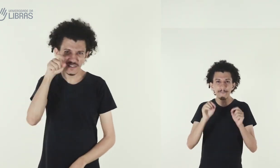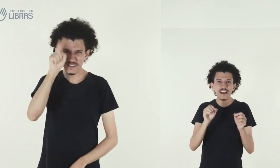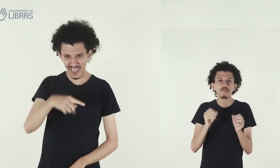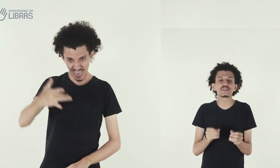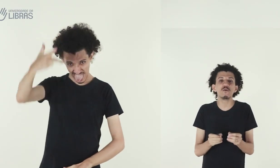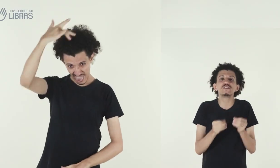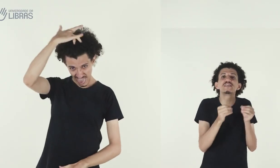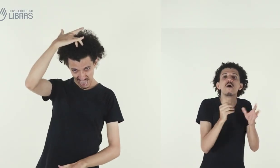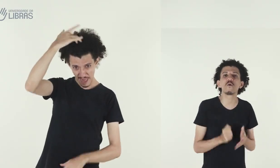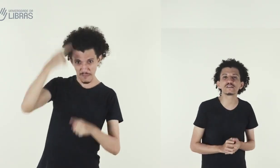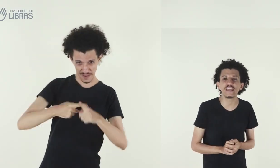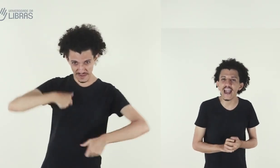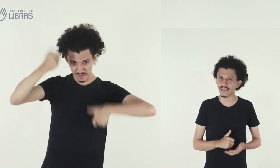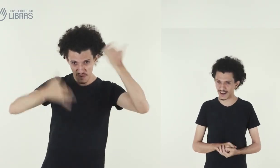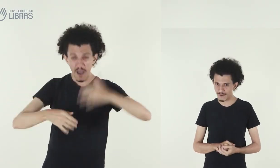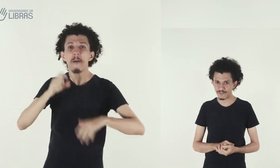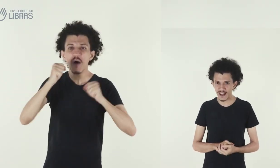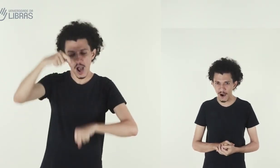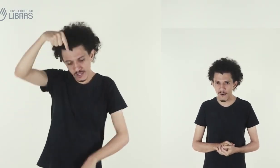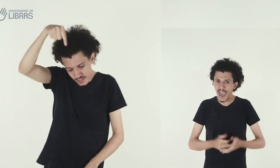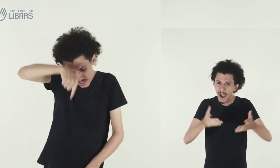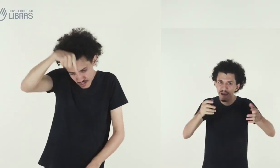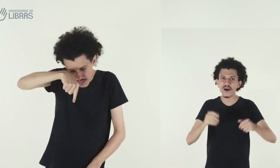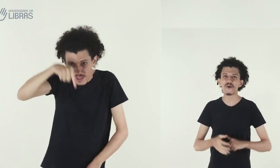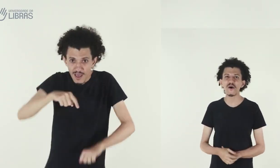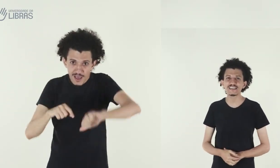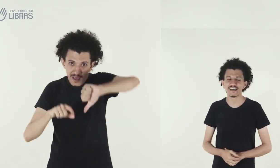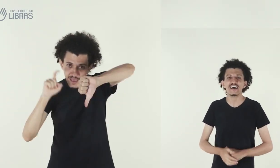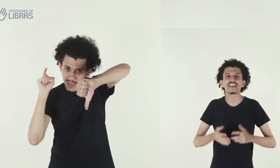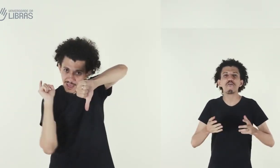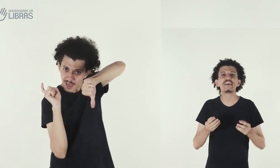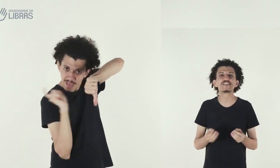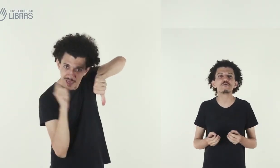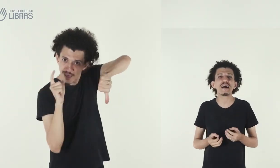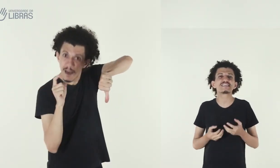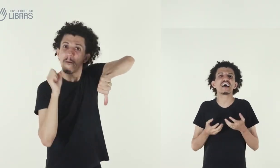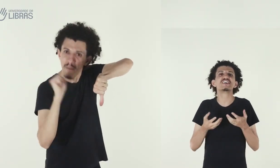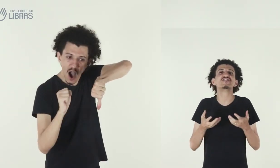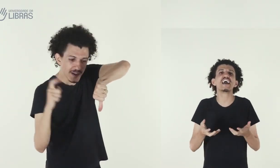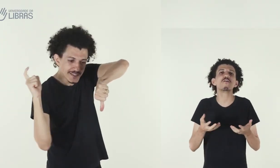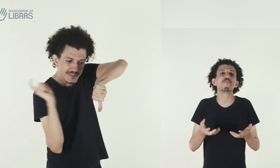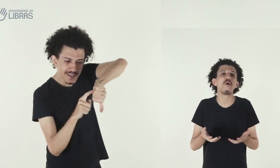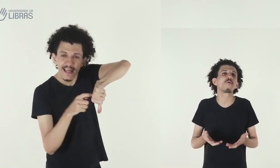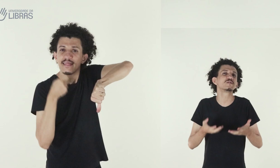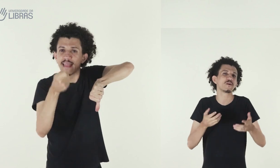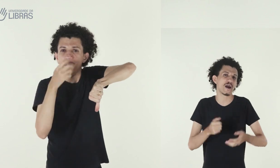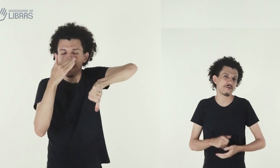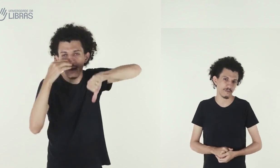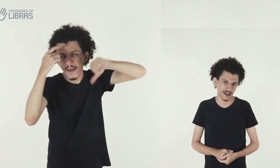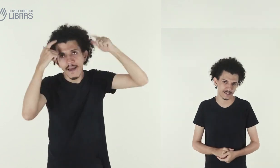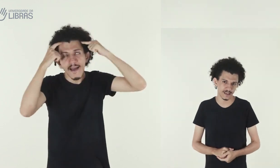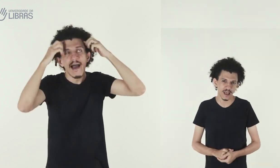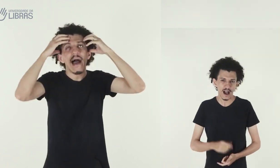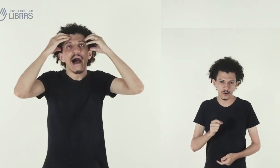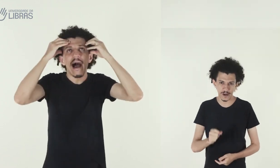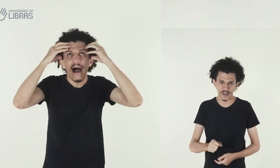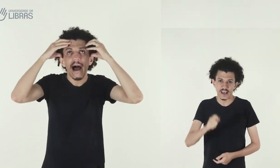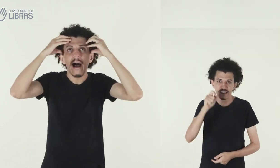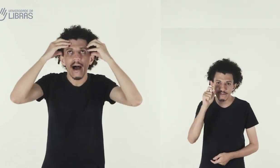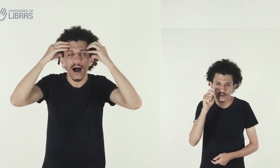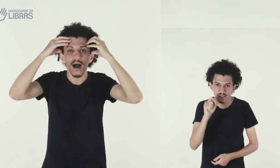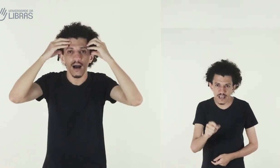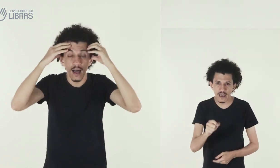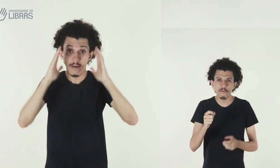baixo, aperta o botão de não gostei que tá lá no final. É a melhor coisa. Talvez isso massageie um pouco o seu ego mais.